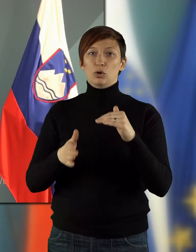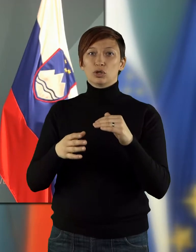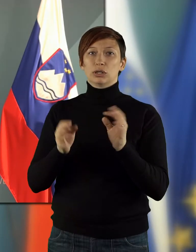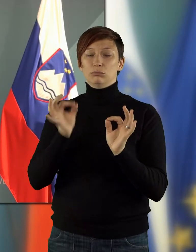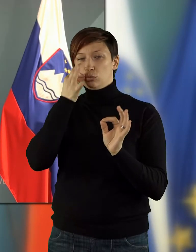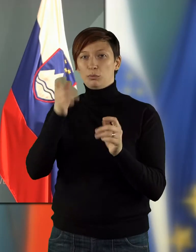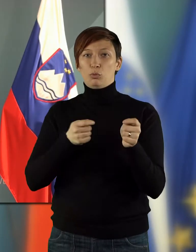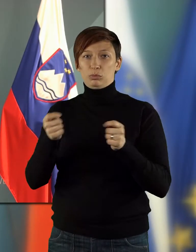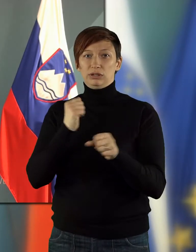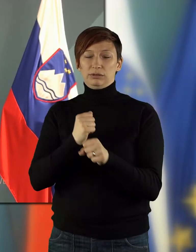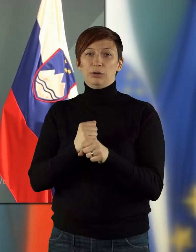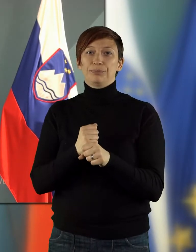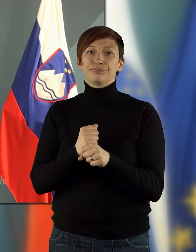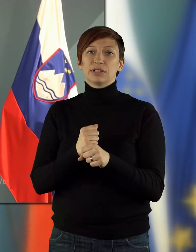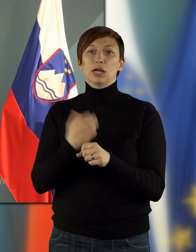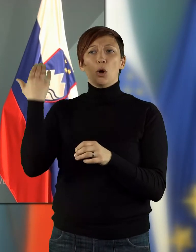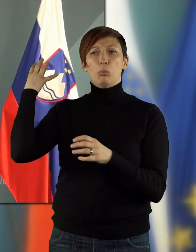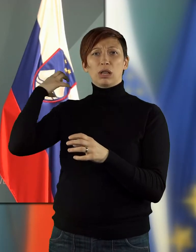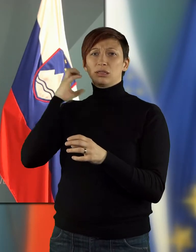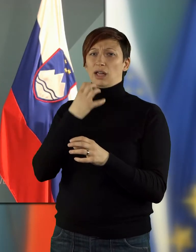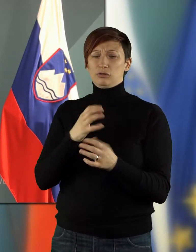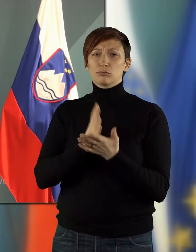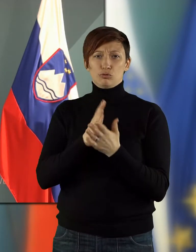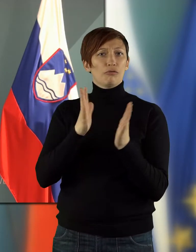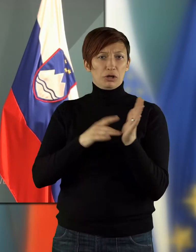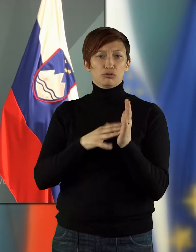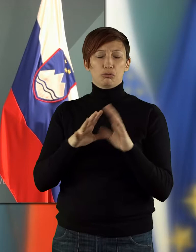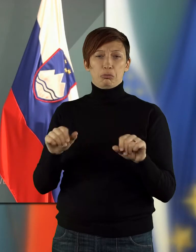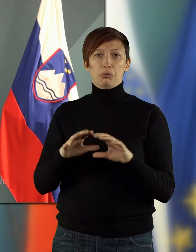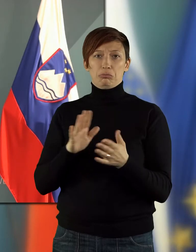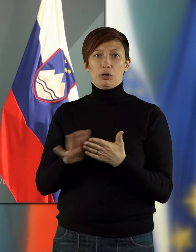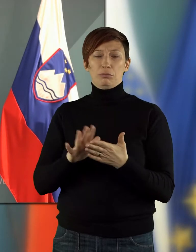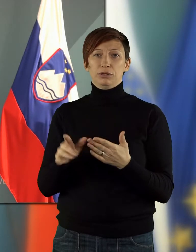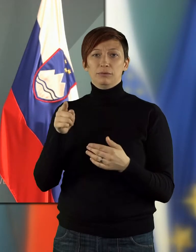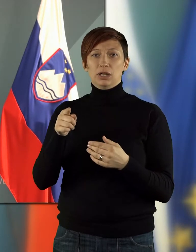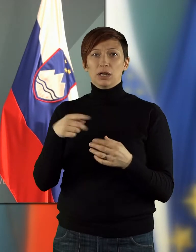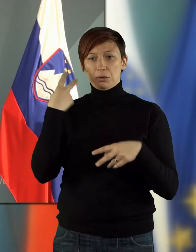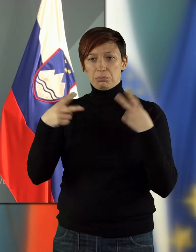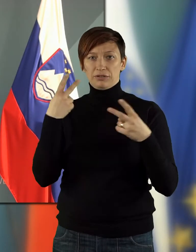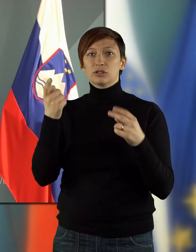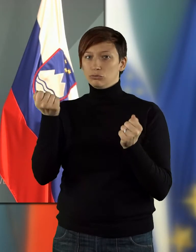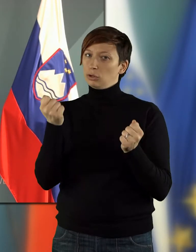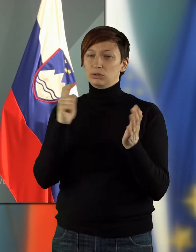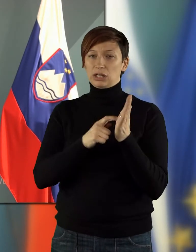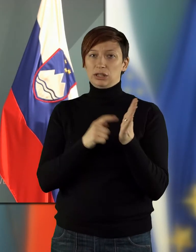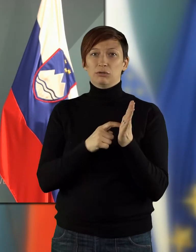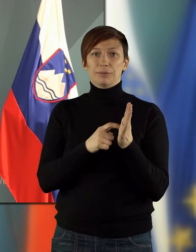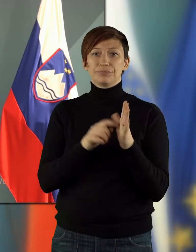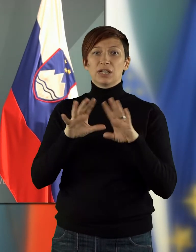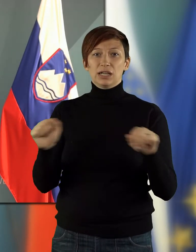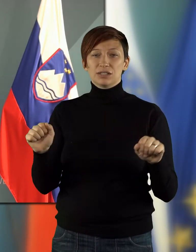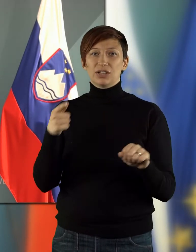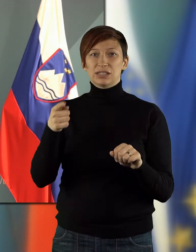doseči končne operativne zmogljivosti. In v preteklosti smo jo uporabili že večkrat. Taka preverjanja so